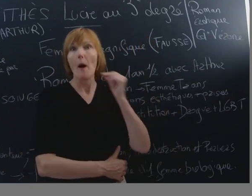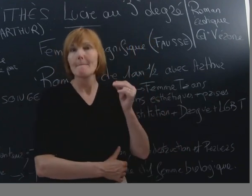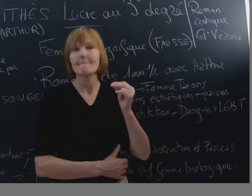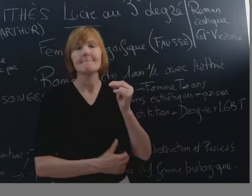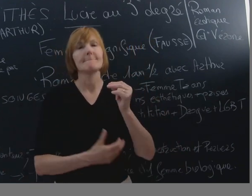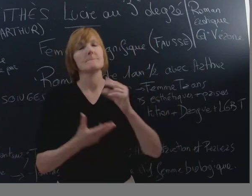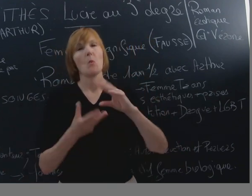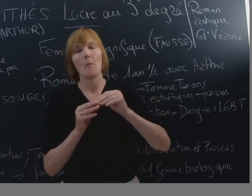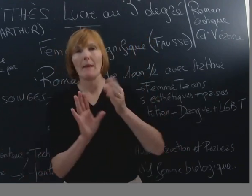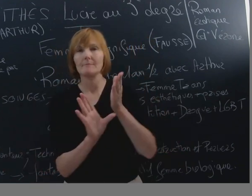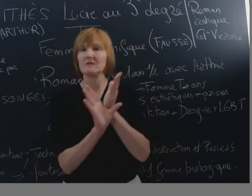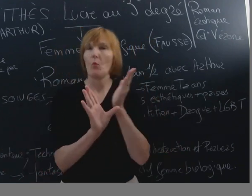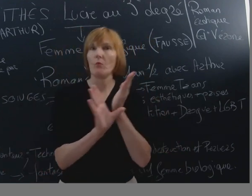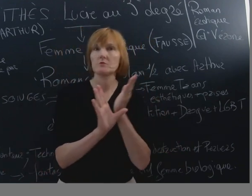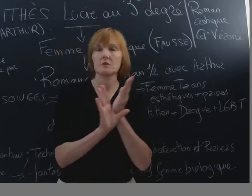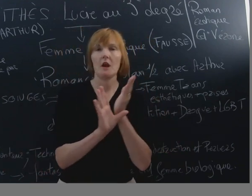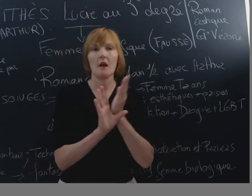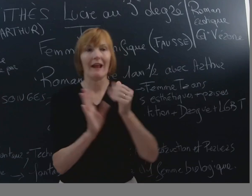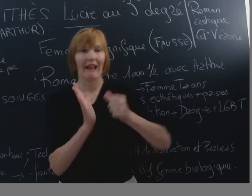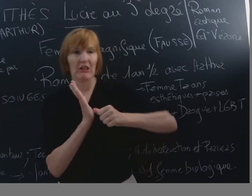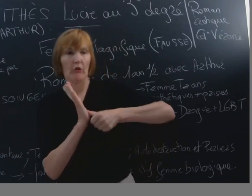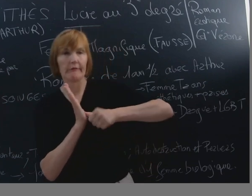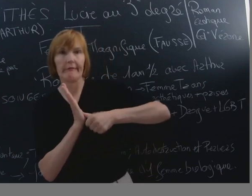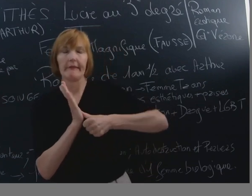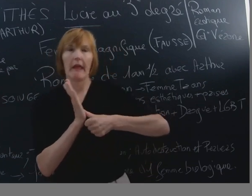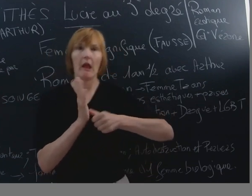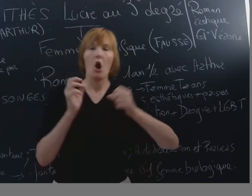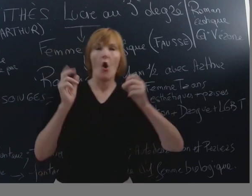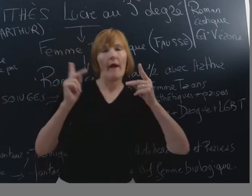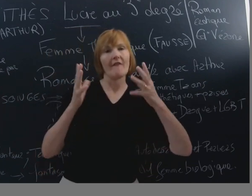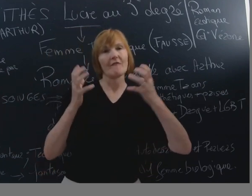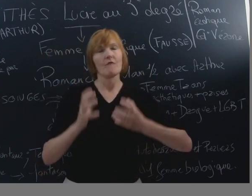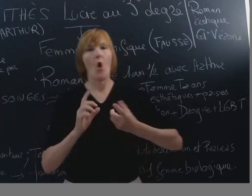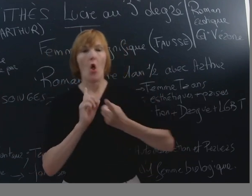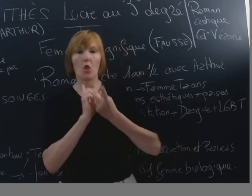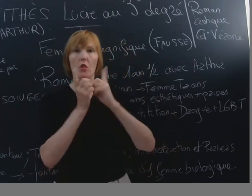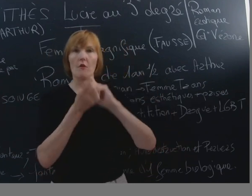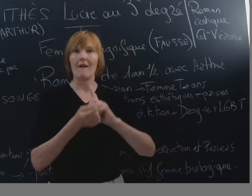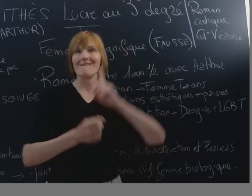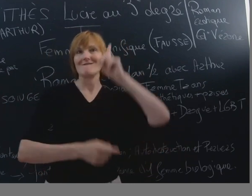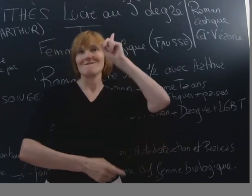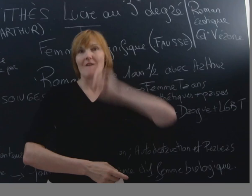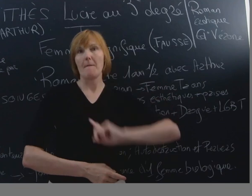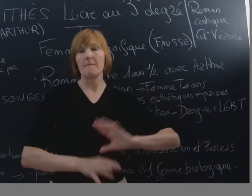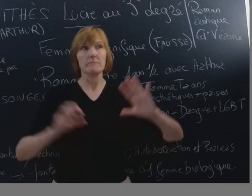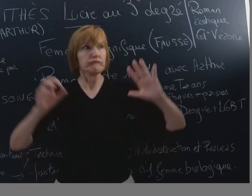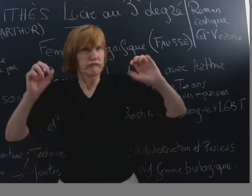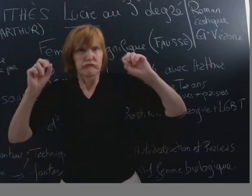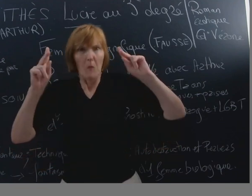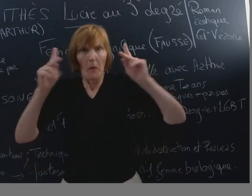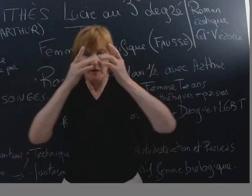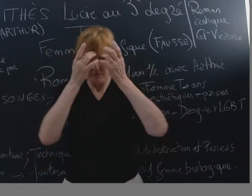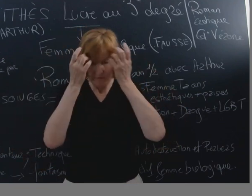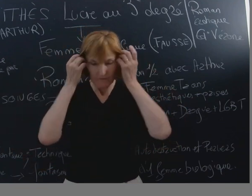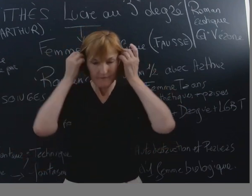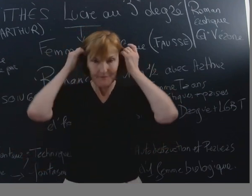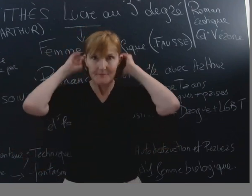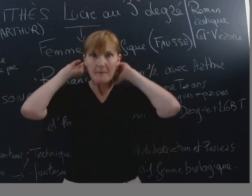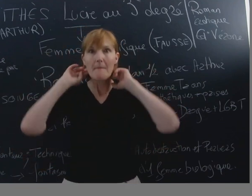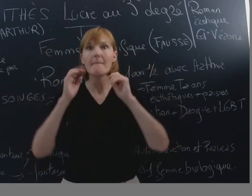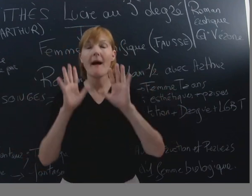transformation corporelle un homme qui a un problème d'identité et qui veut devenir une femme